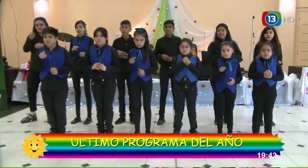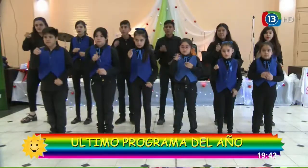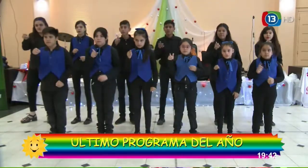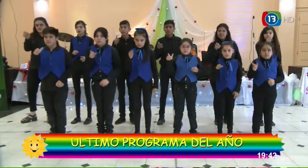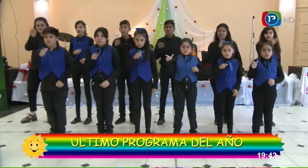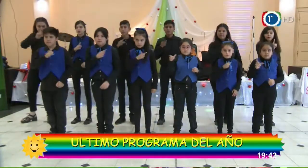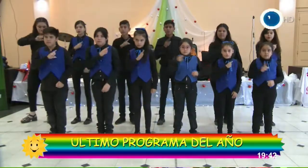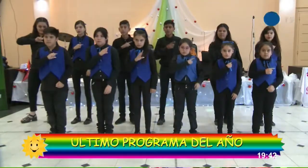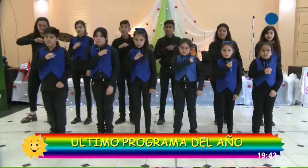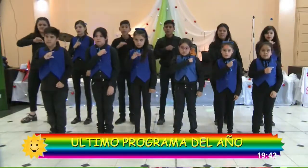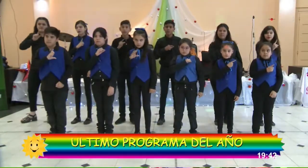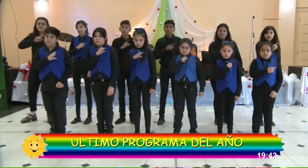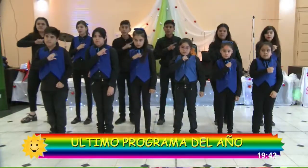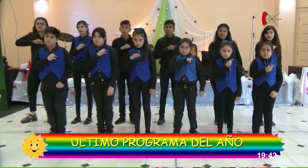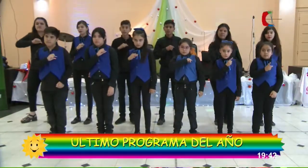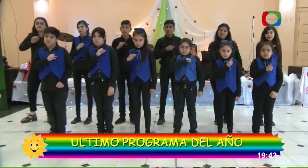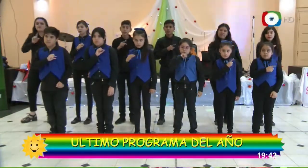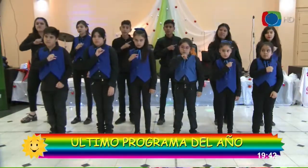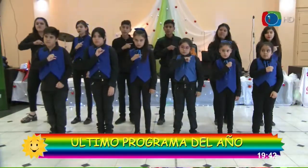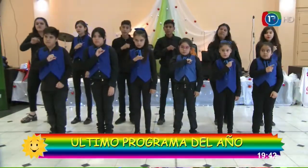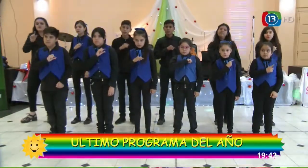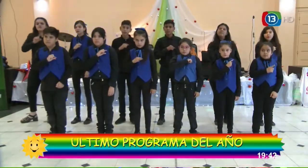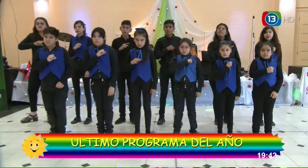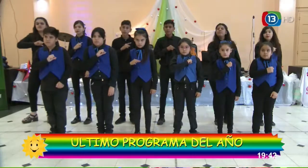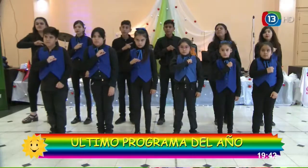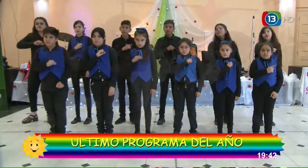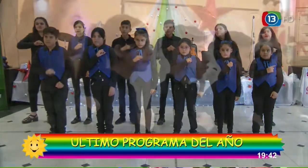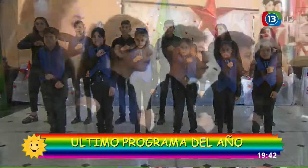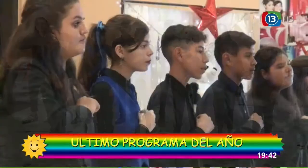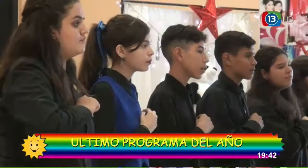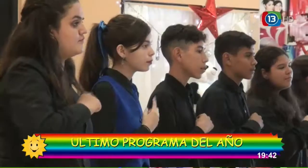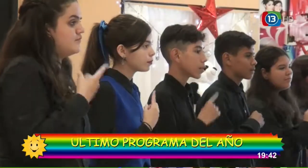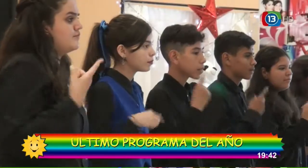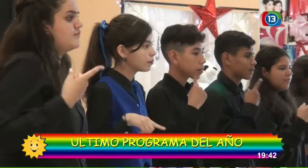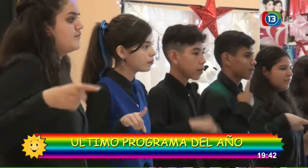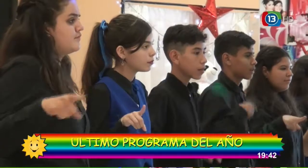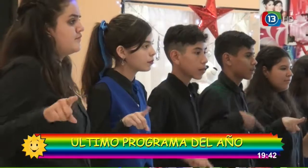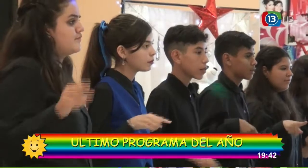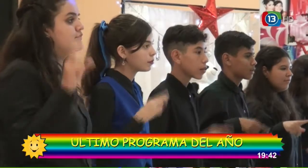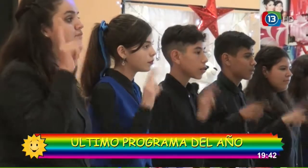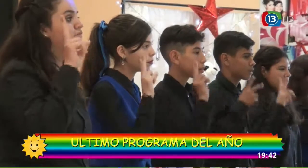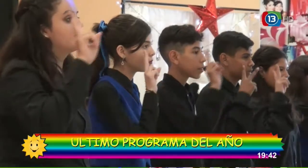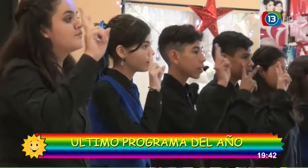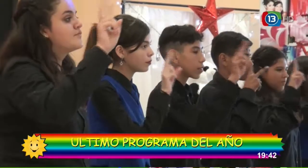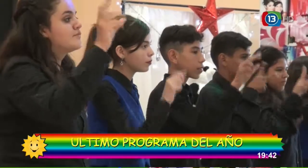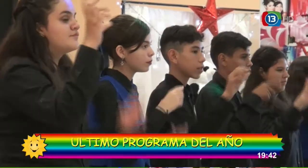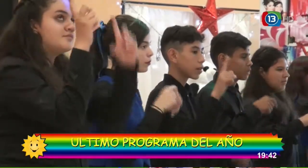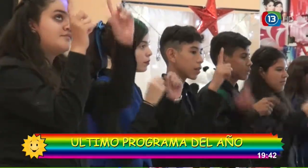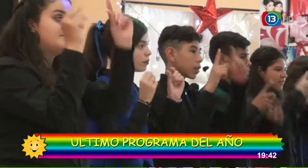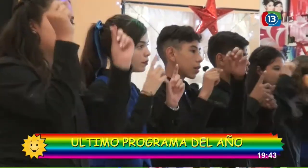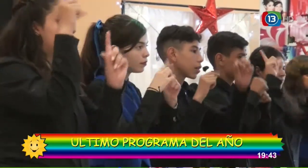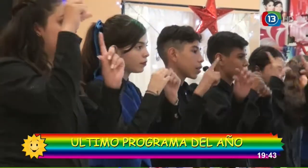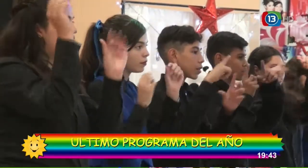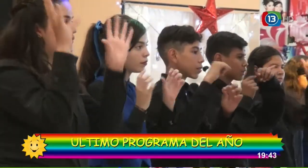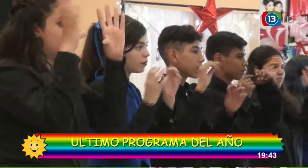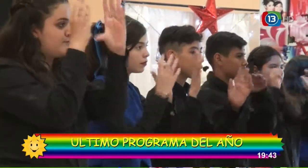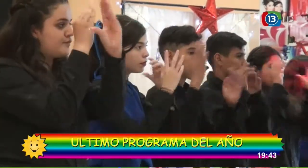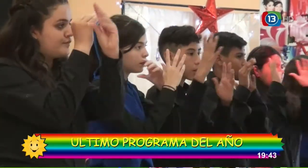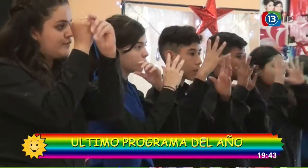su dolor Cuando miras la estrella, que oculta la